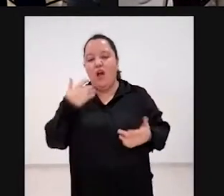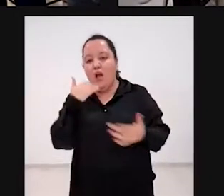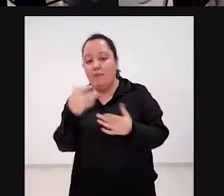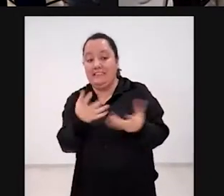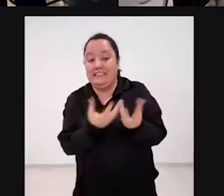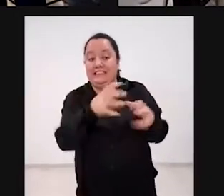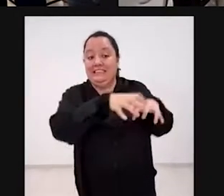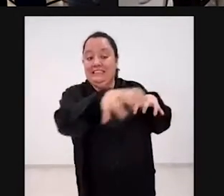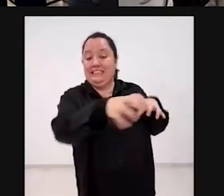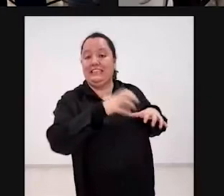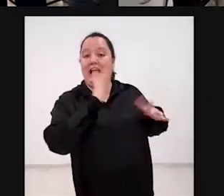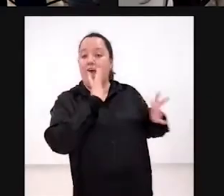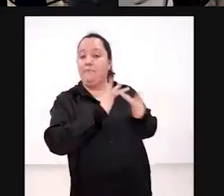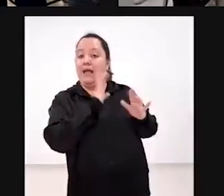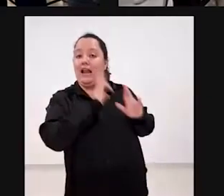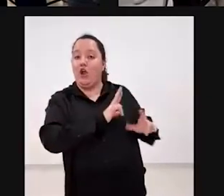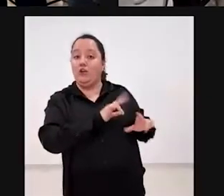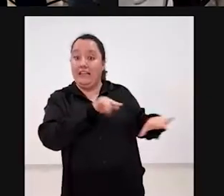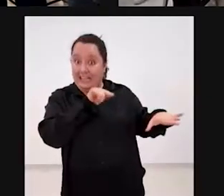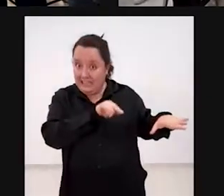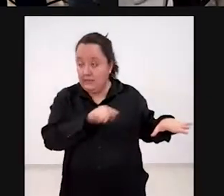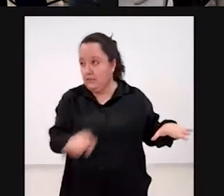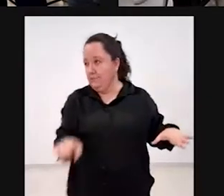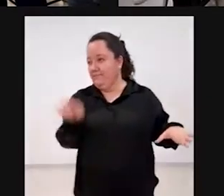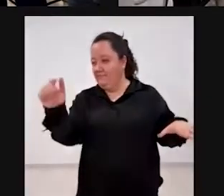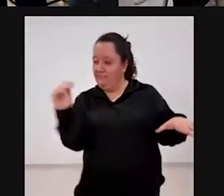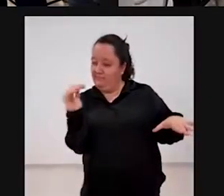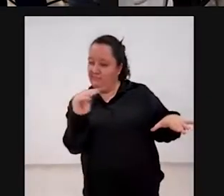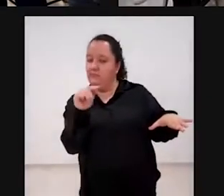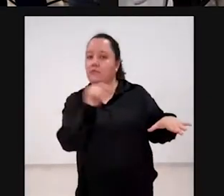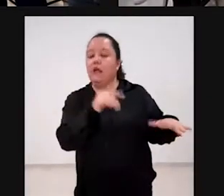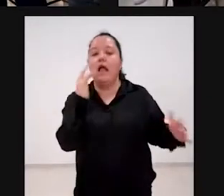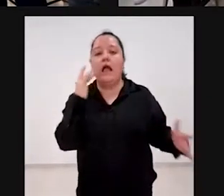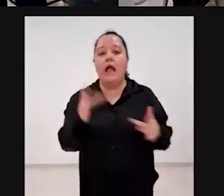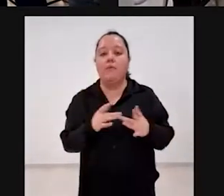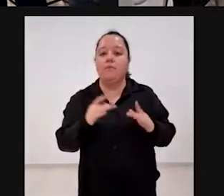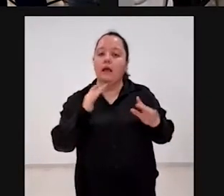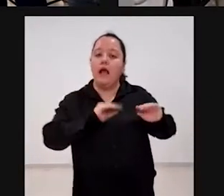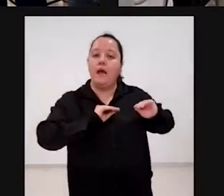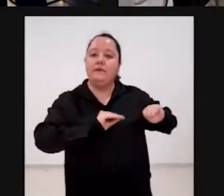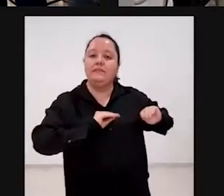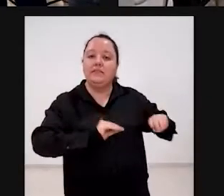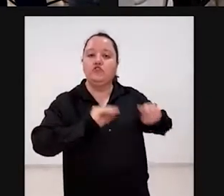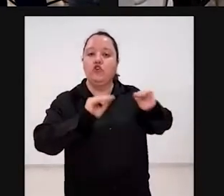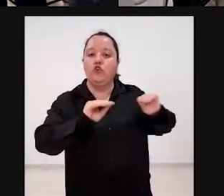reconocimiento le vamos a pedir que haga las capacitaciones